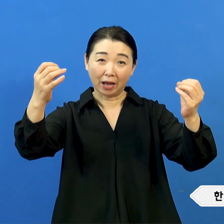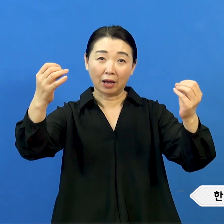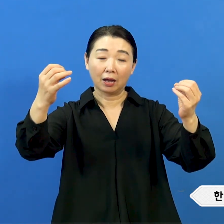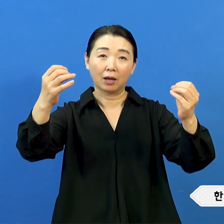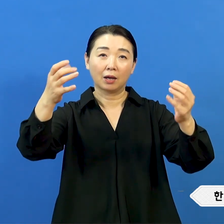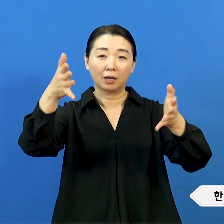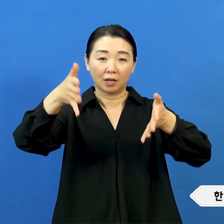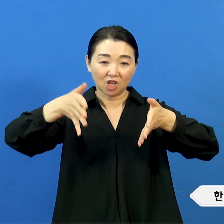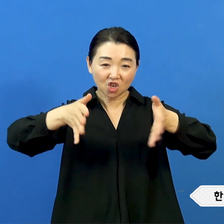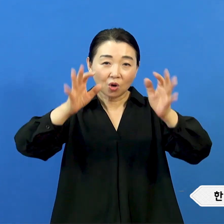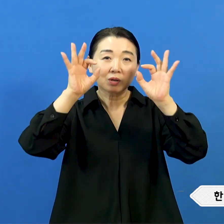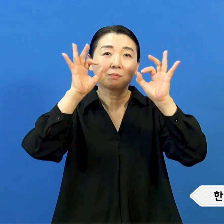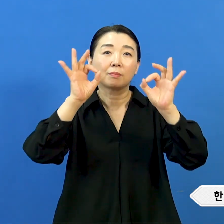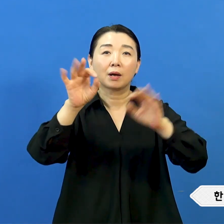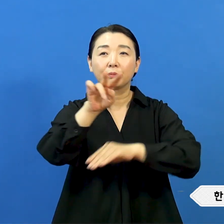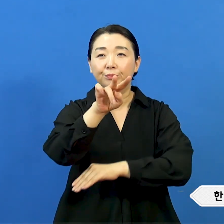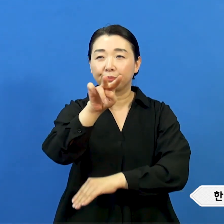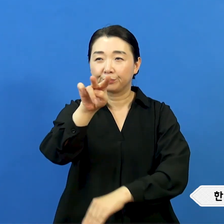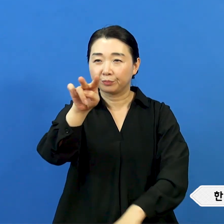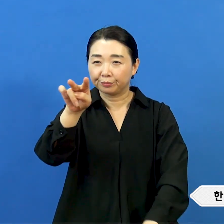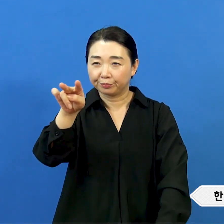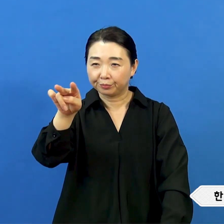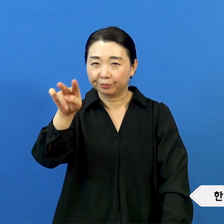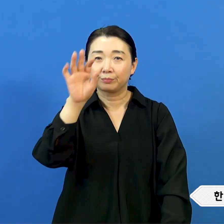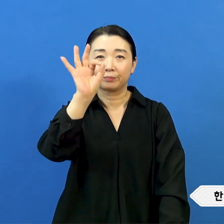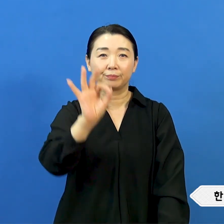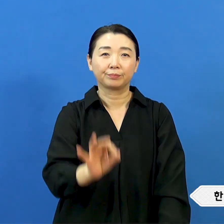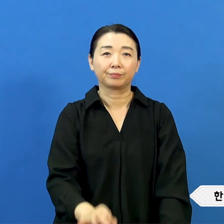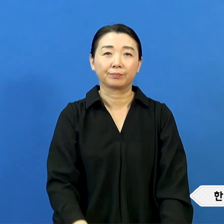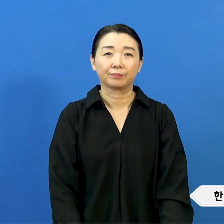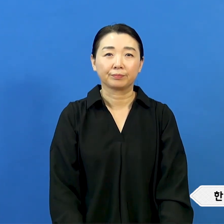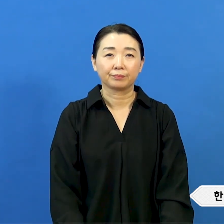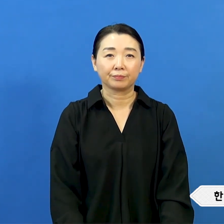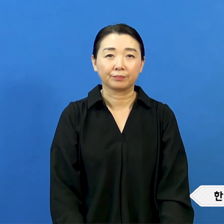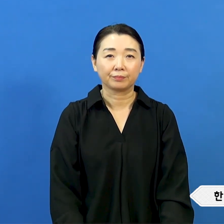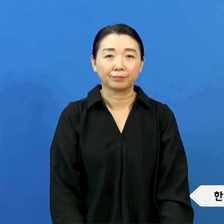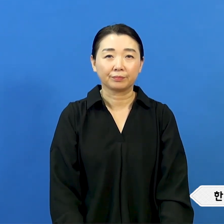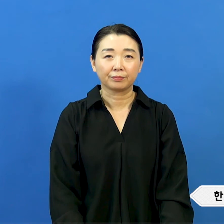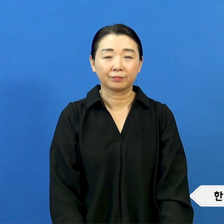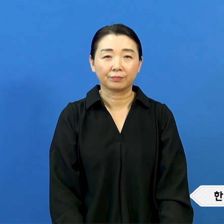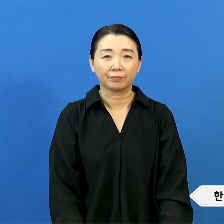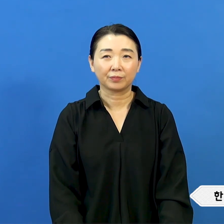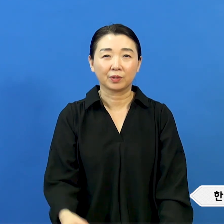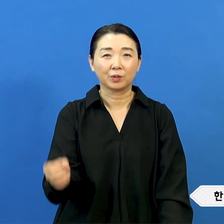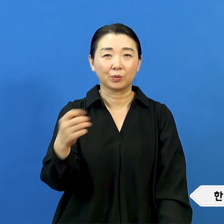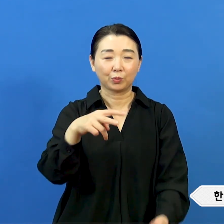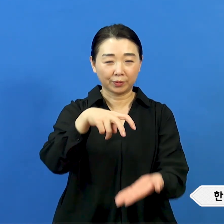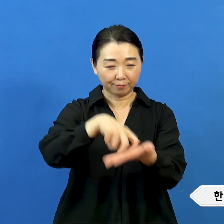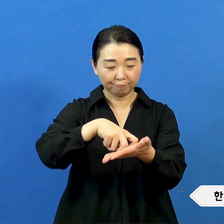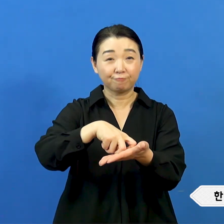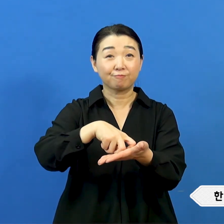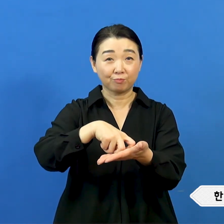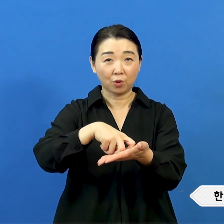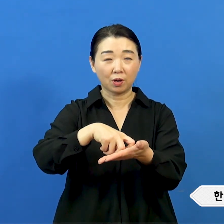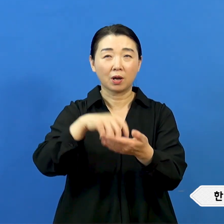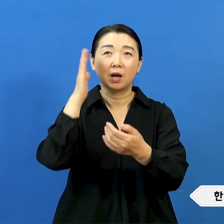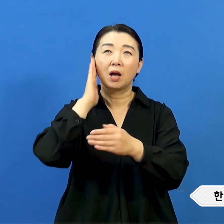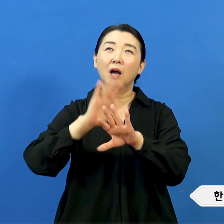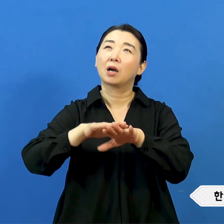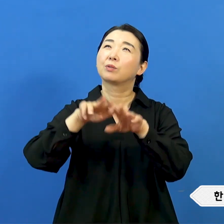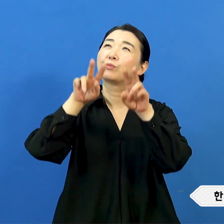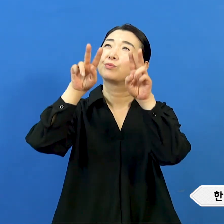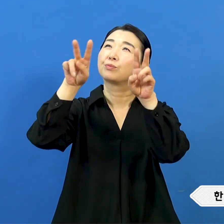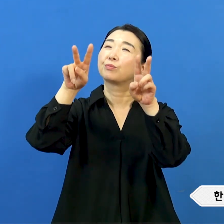라스베가스 거리를 한참을 다시 내려다 보았습니다. 그리고는 그 자리에서 무릎을 꿇고 하늘을